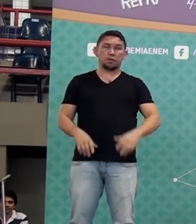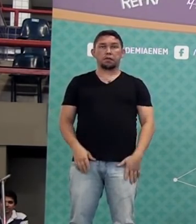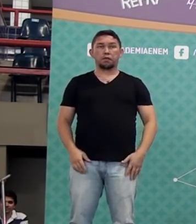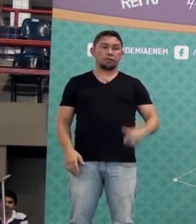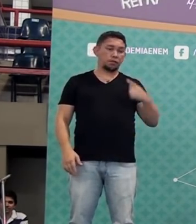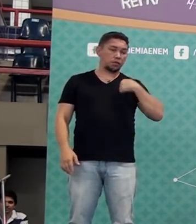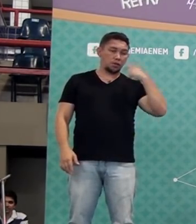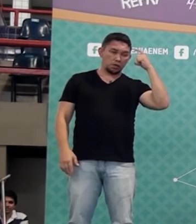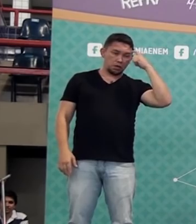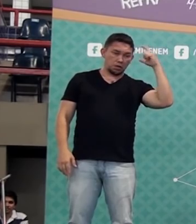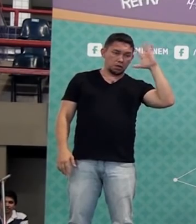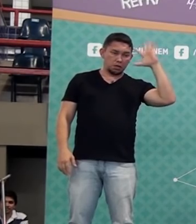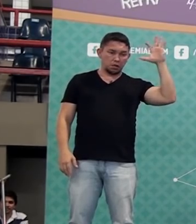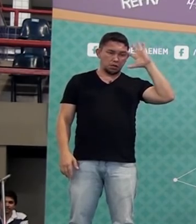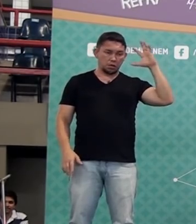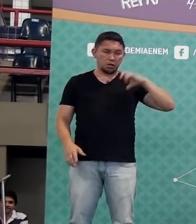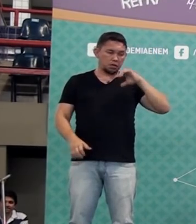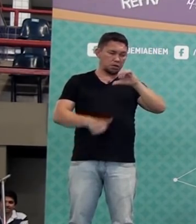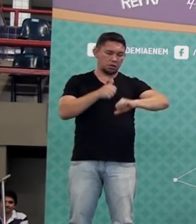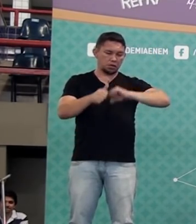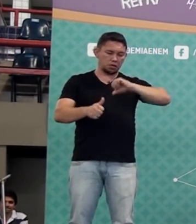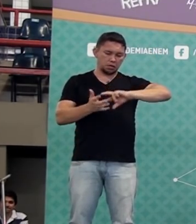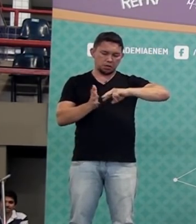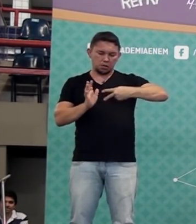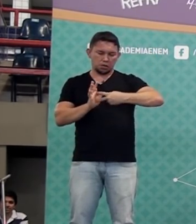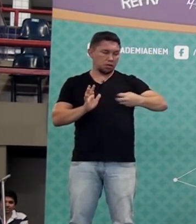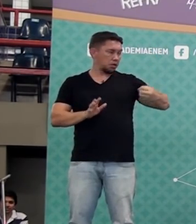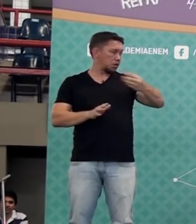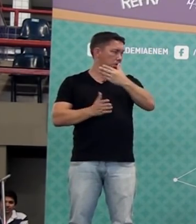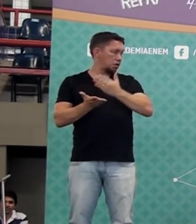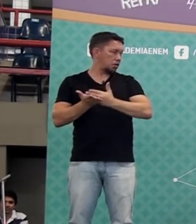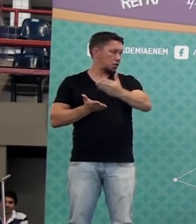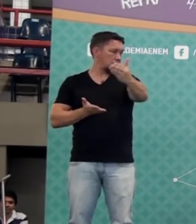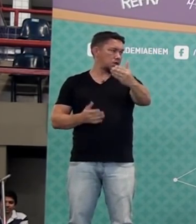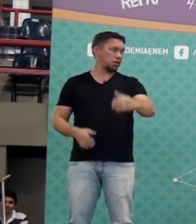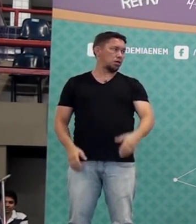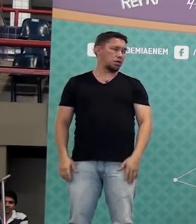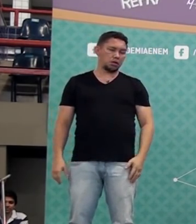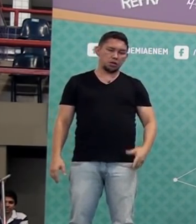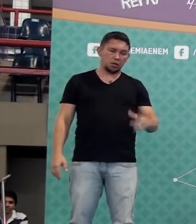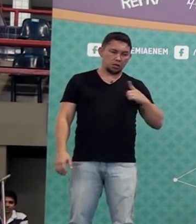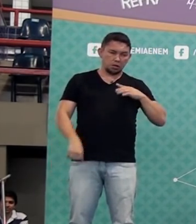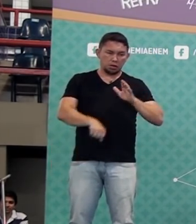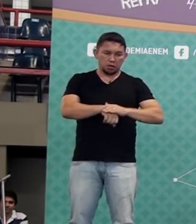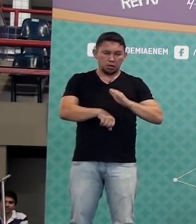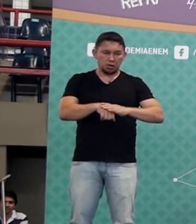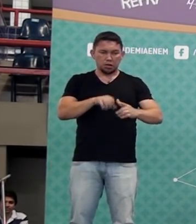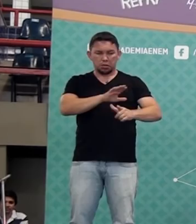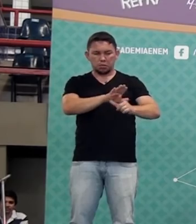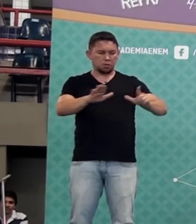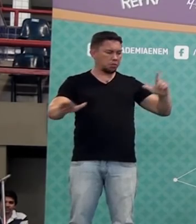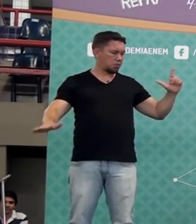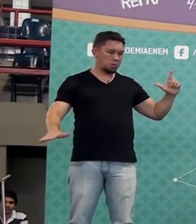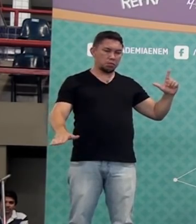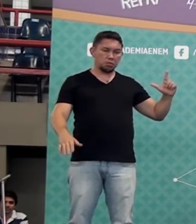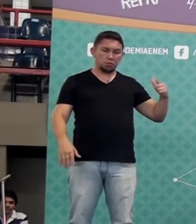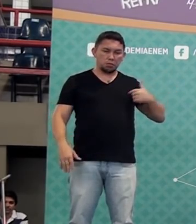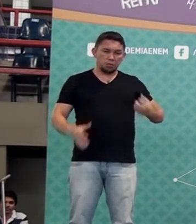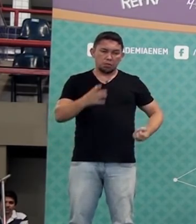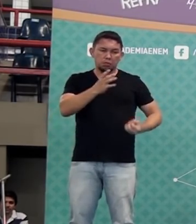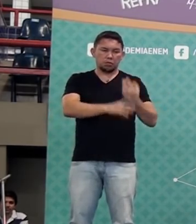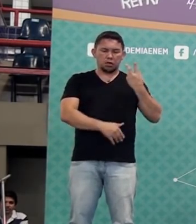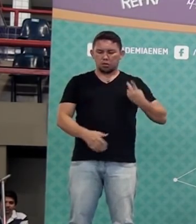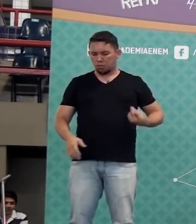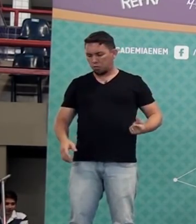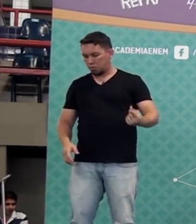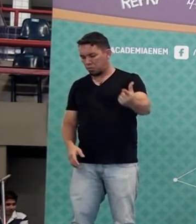da revolução só é possível no sentido de um novo princípio, algo que não existia antes, algo